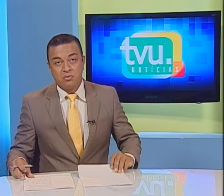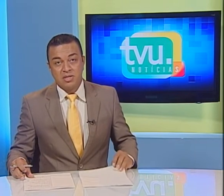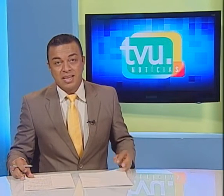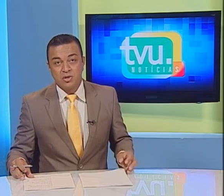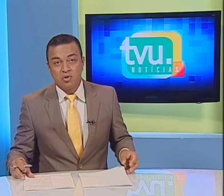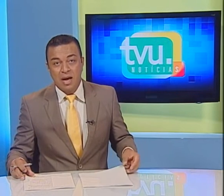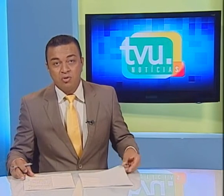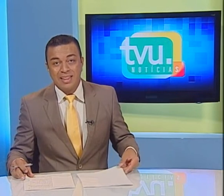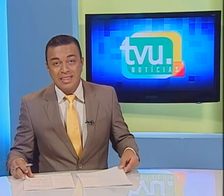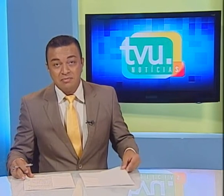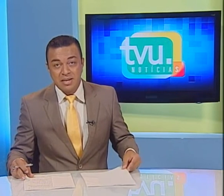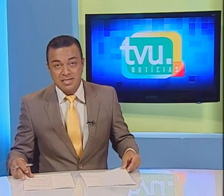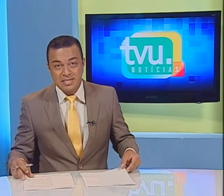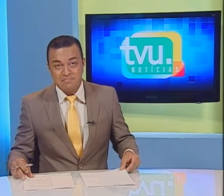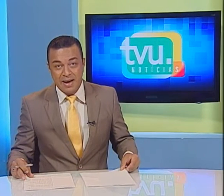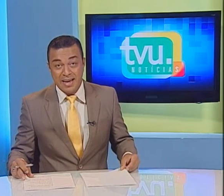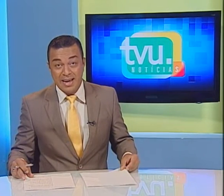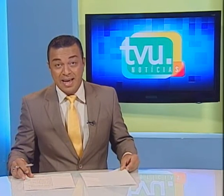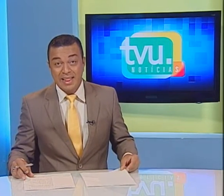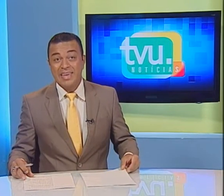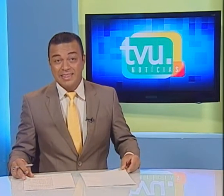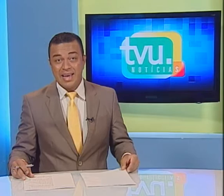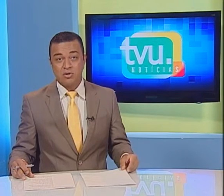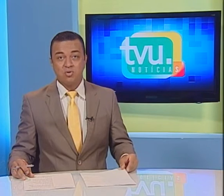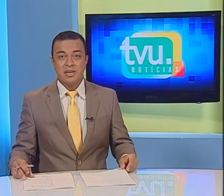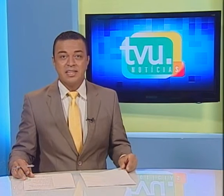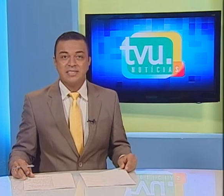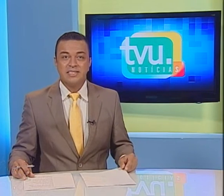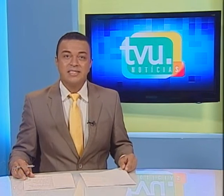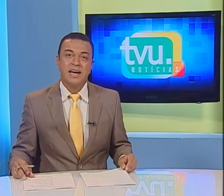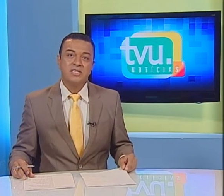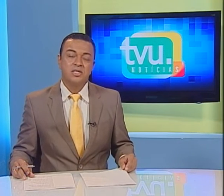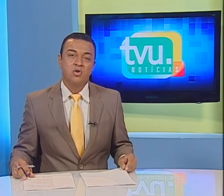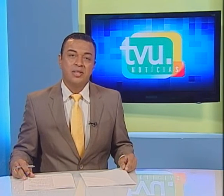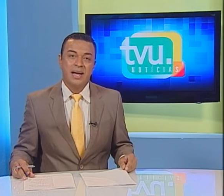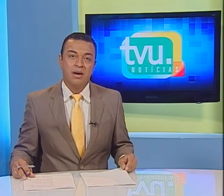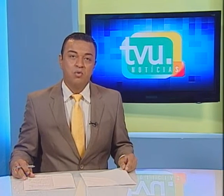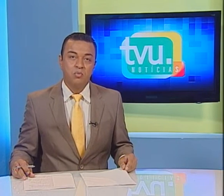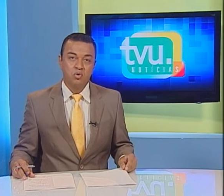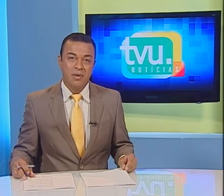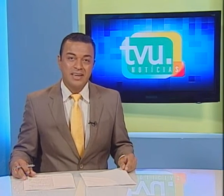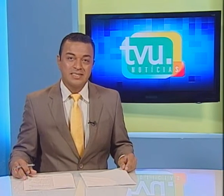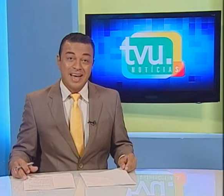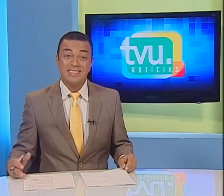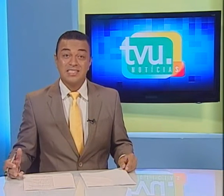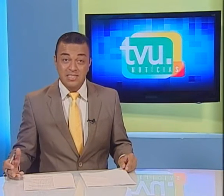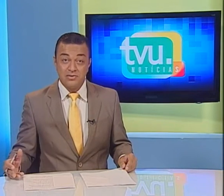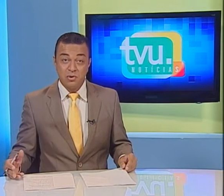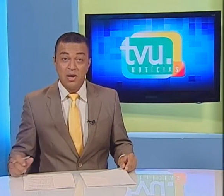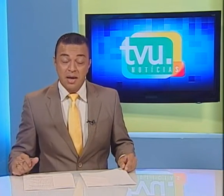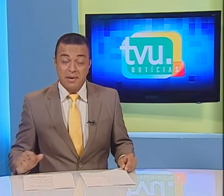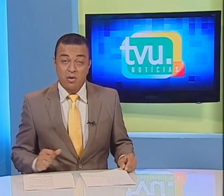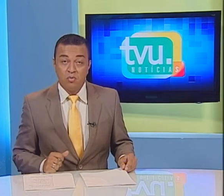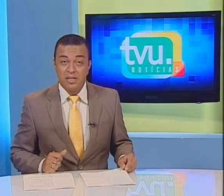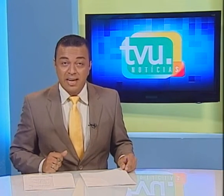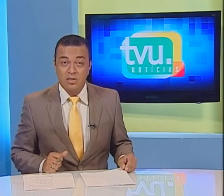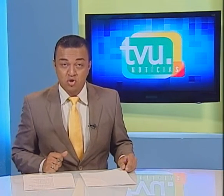Dia Nacional da Libras para alertar sobre a necessidade de tornar o mundo mais acessível para a comunidade